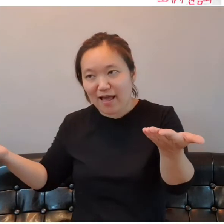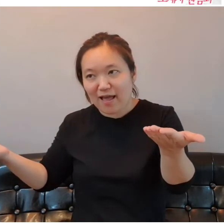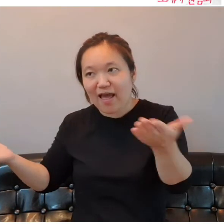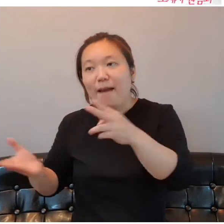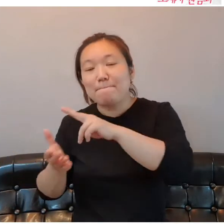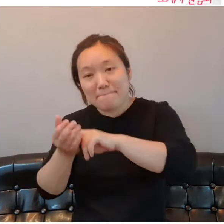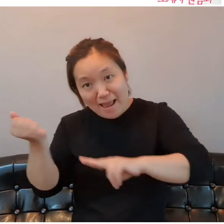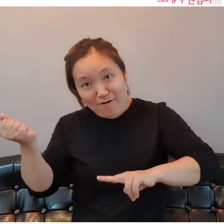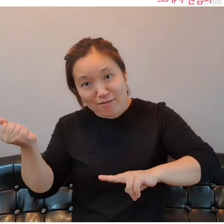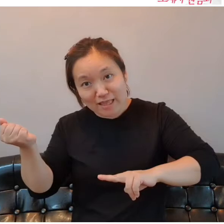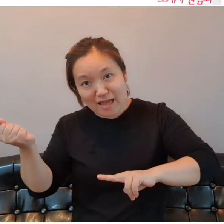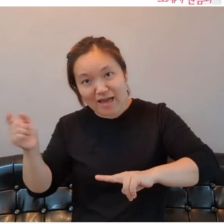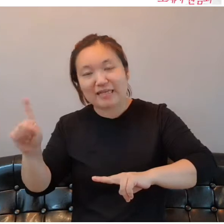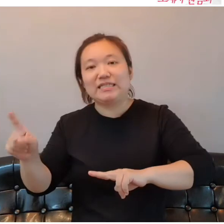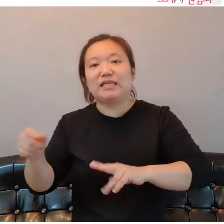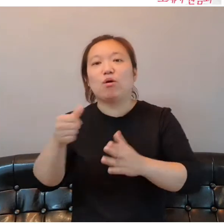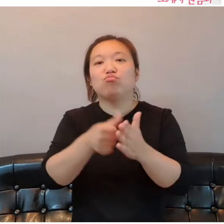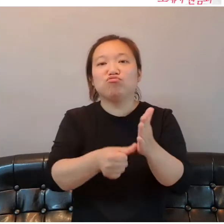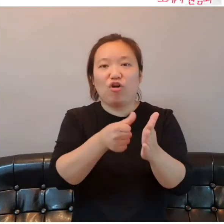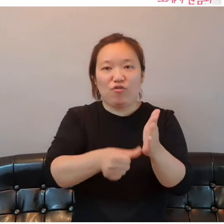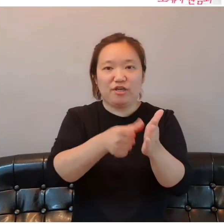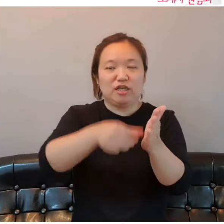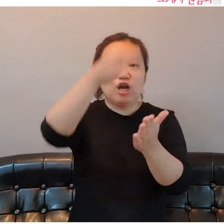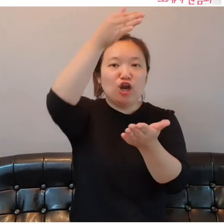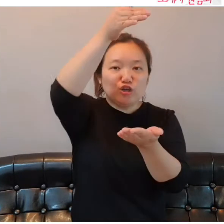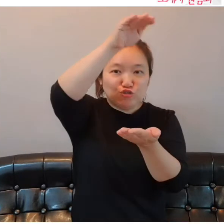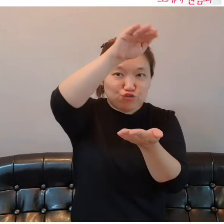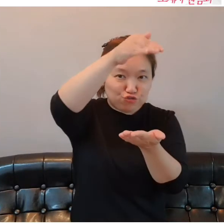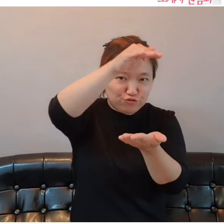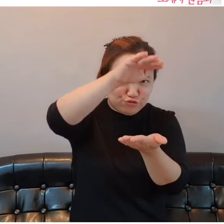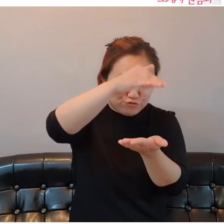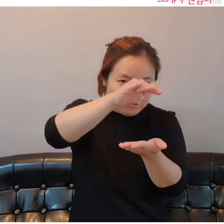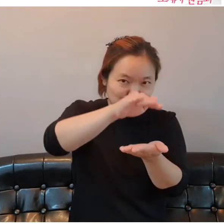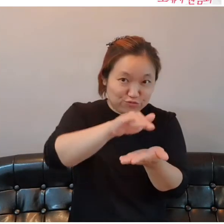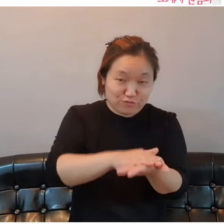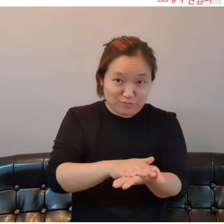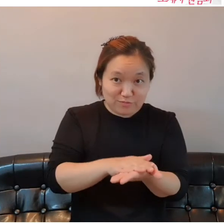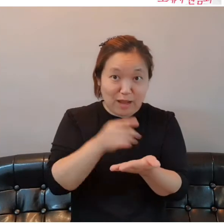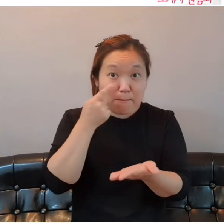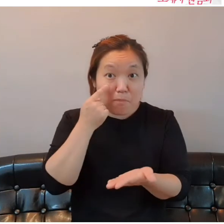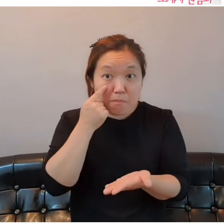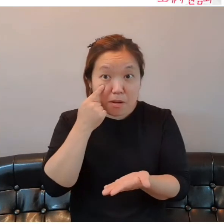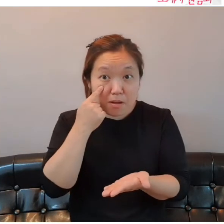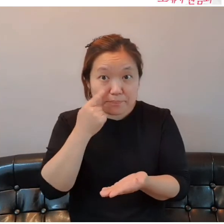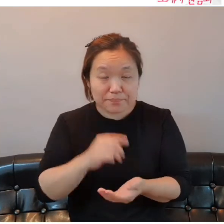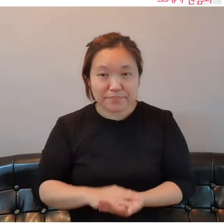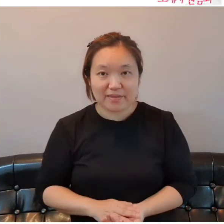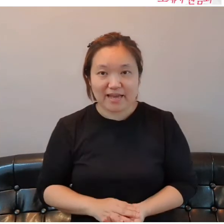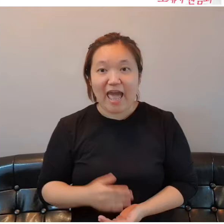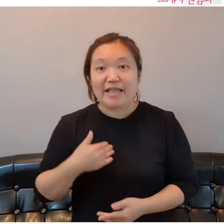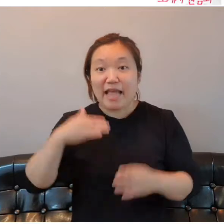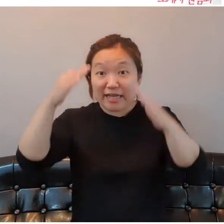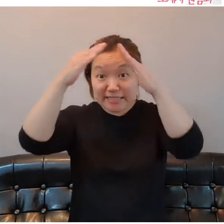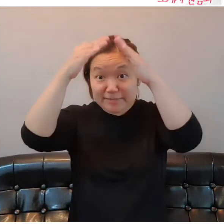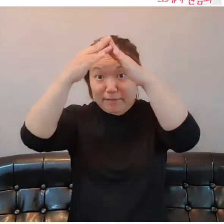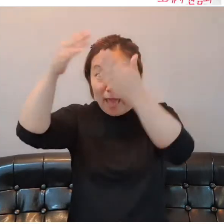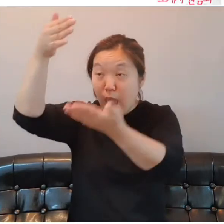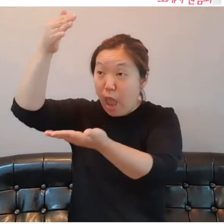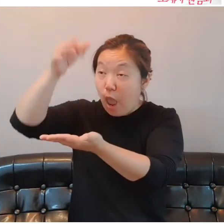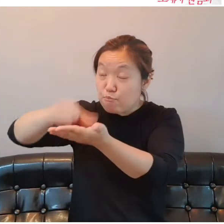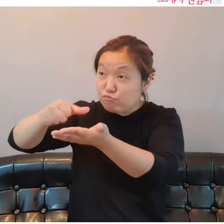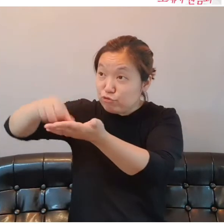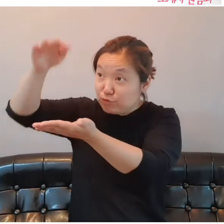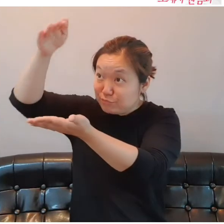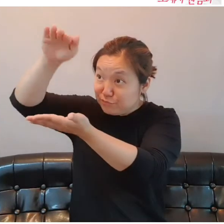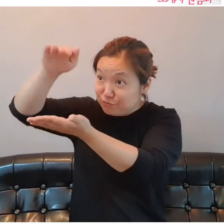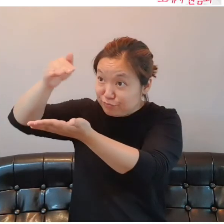버리면서 하나둘씩 물건을 비워나가보세요. 사친 물건이 사라지면서 끝이 보이지 않던 집안일도 간편해지고